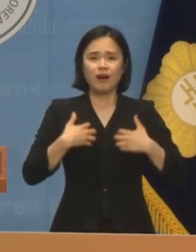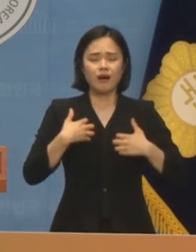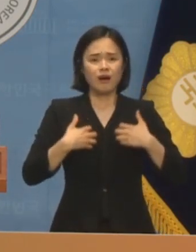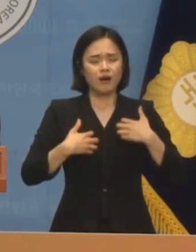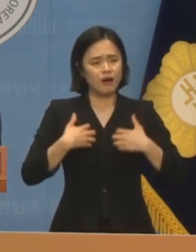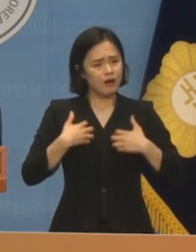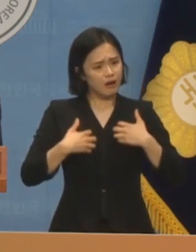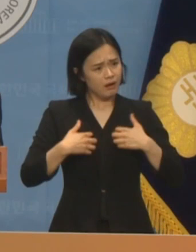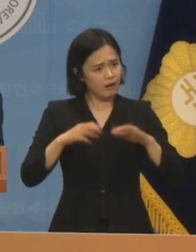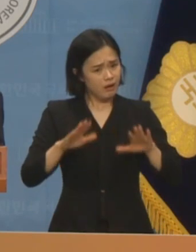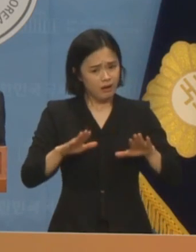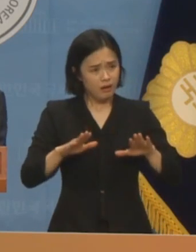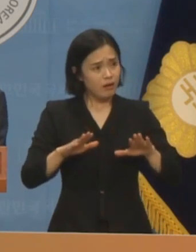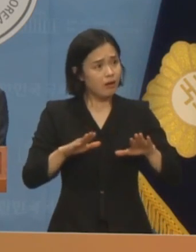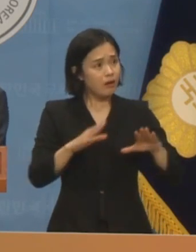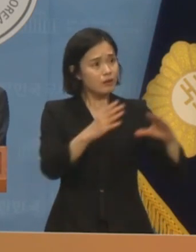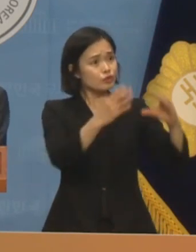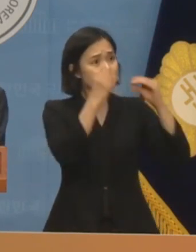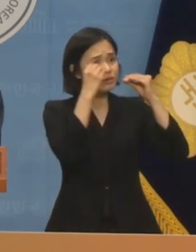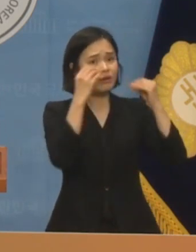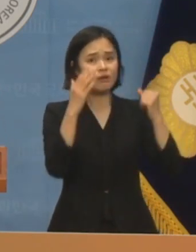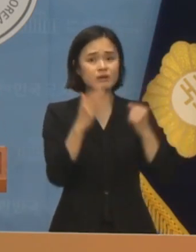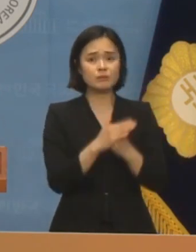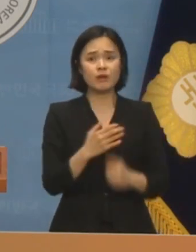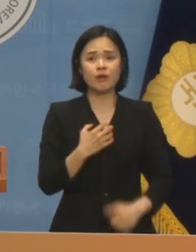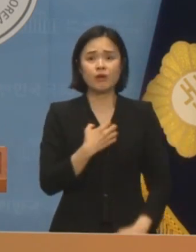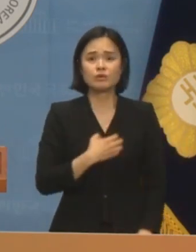수 있을지 미지수입니다.